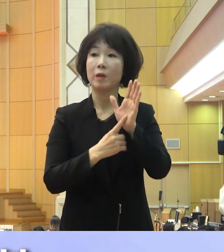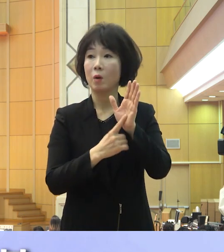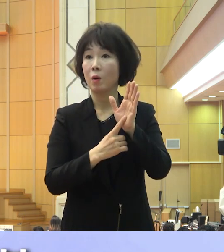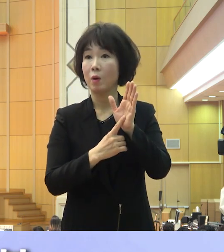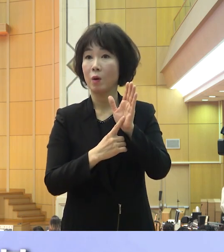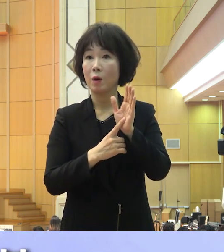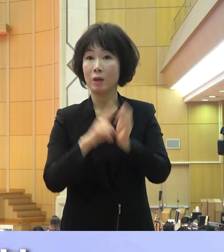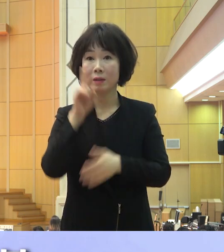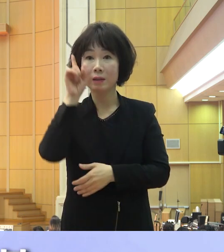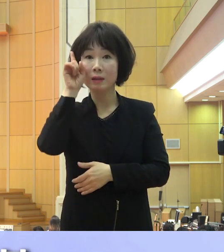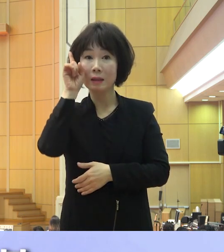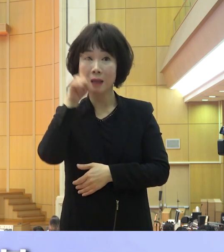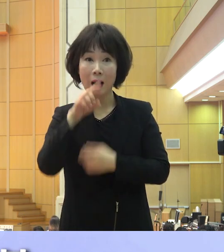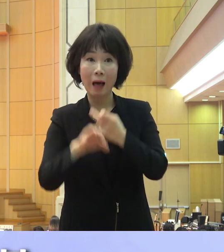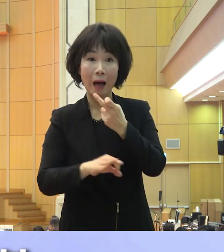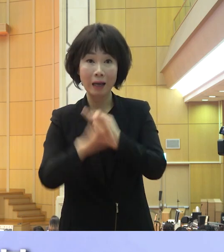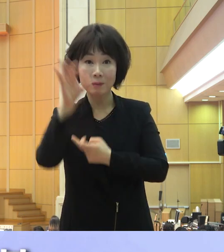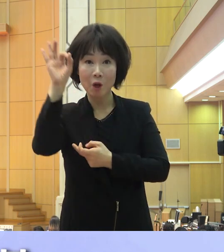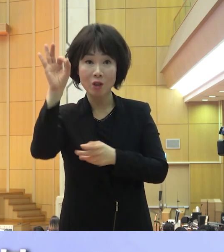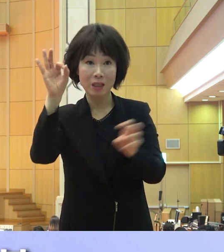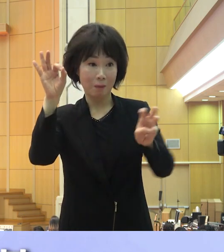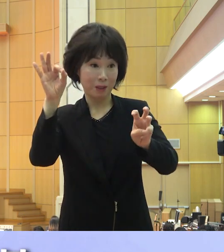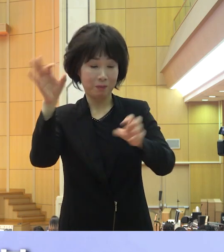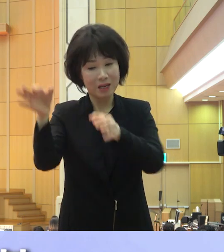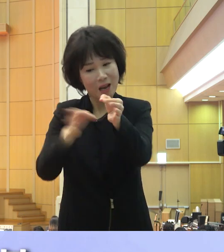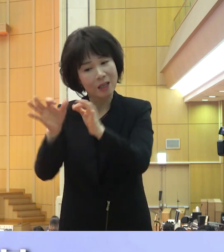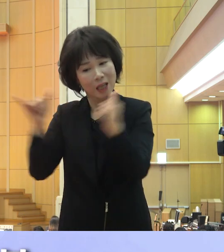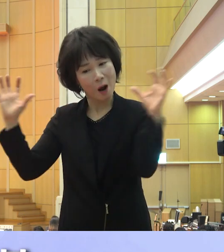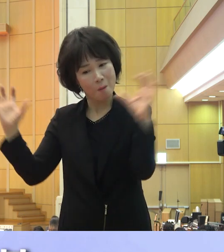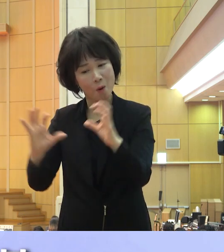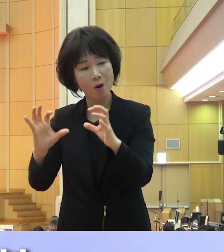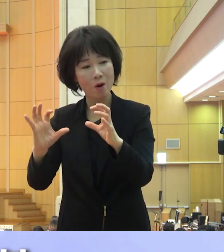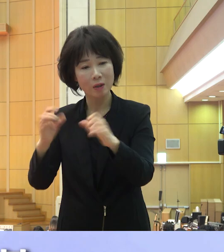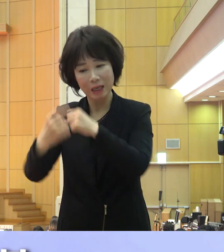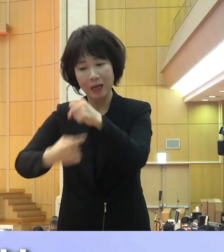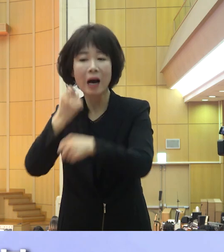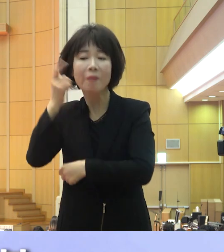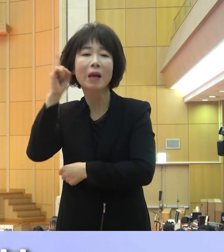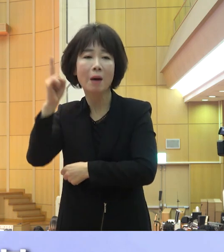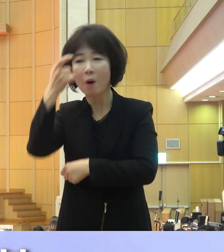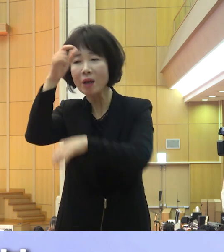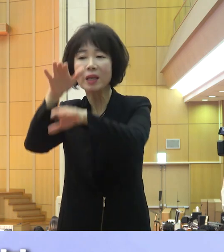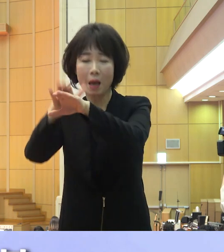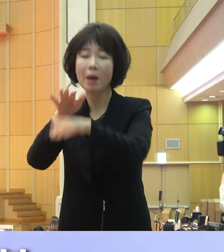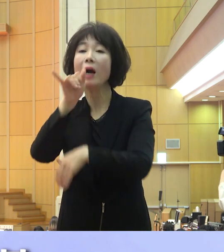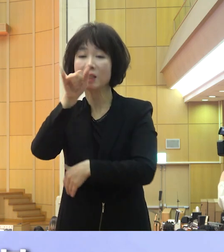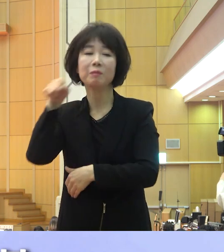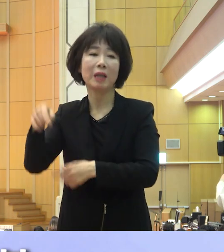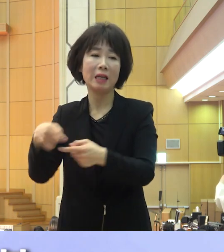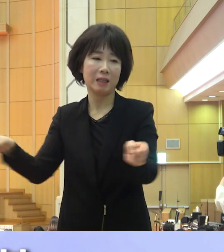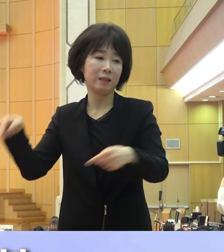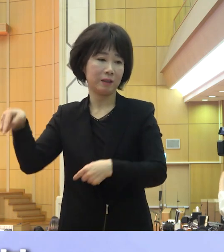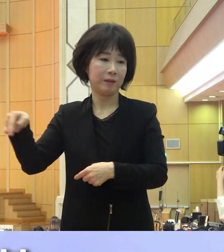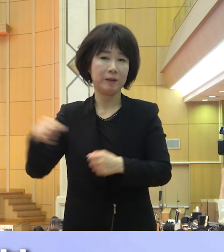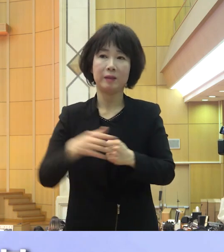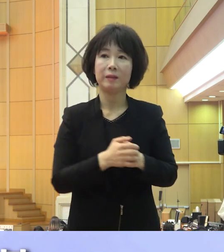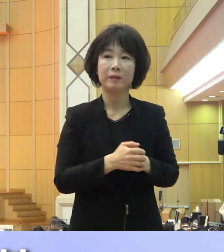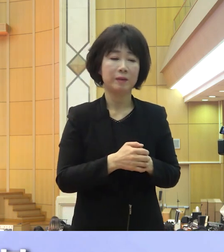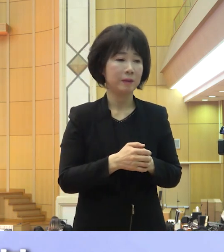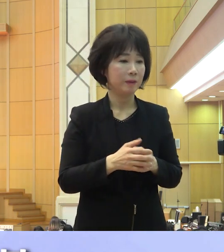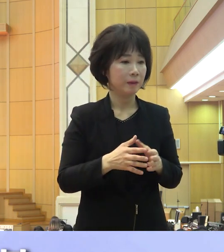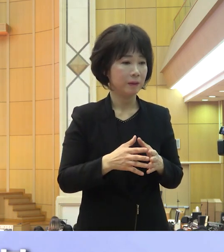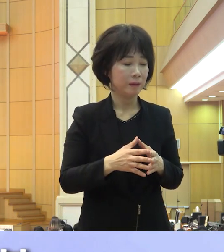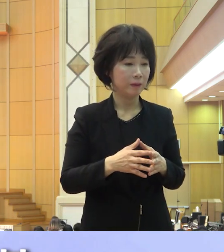내일 오전 10시 30분 경영 성교회 사업장 축복 예배가 예루살렘 성전에서